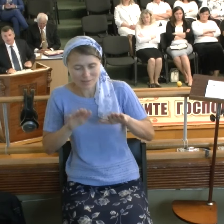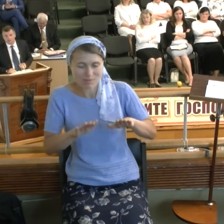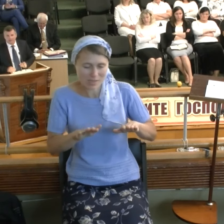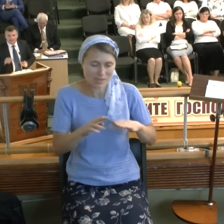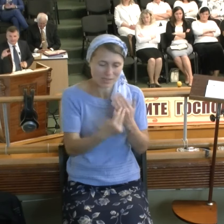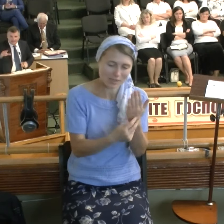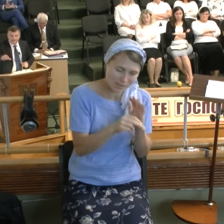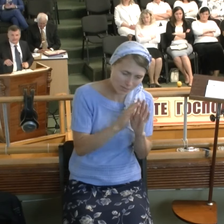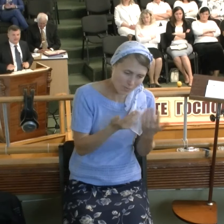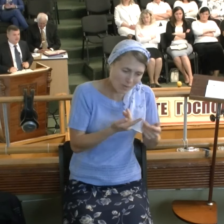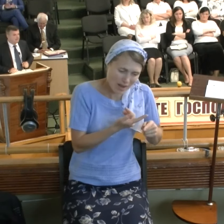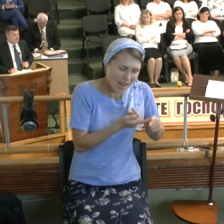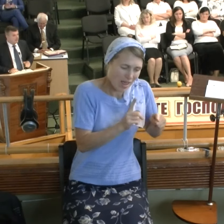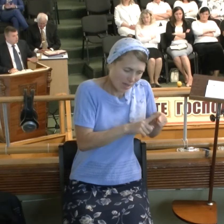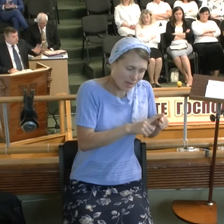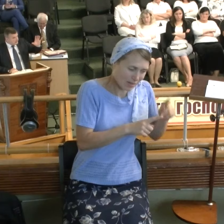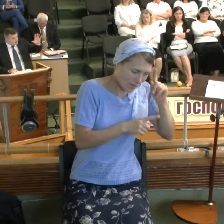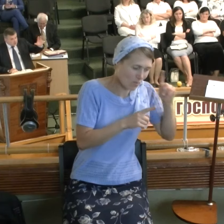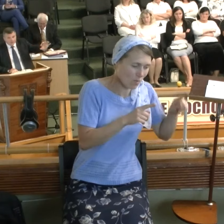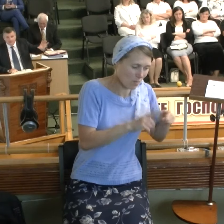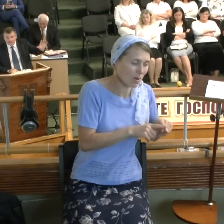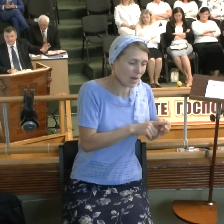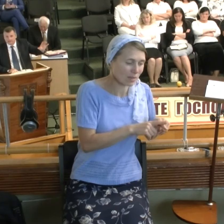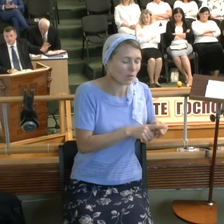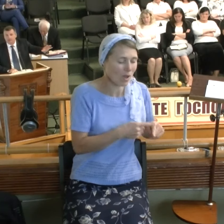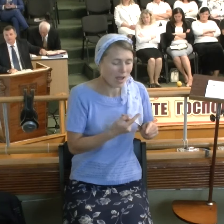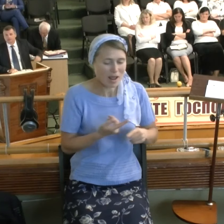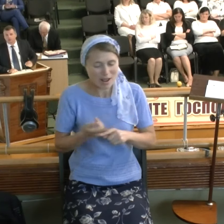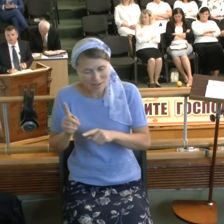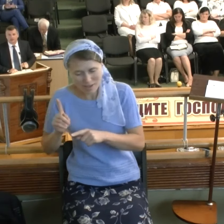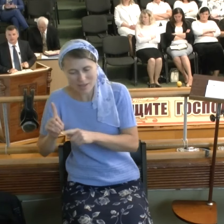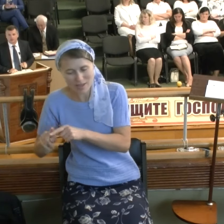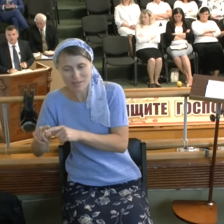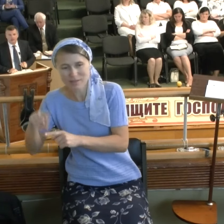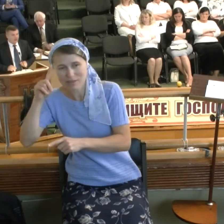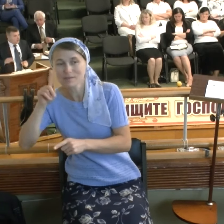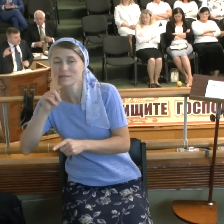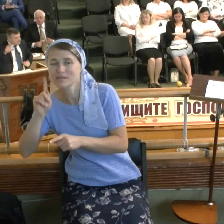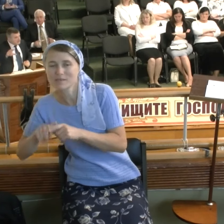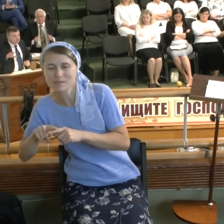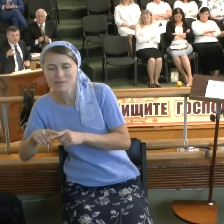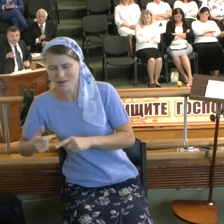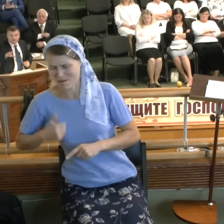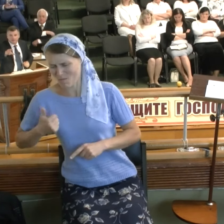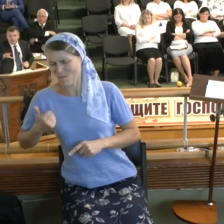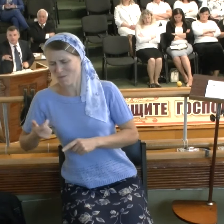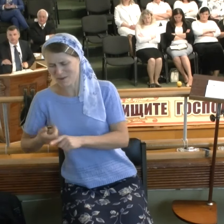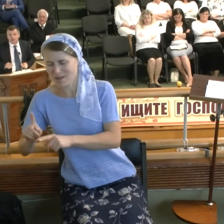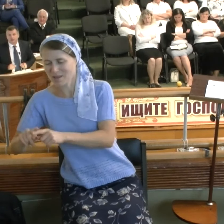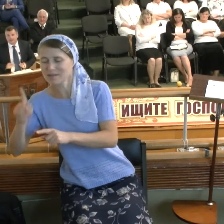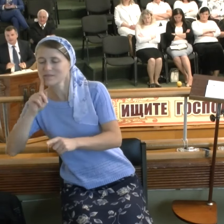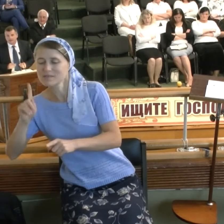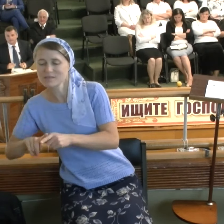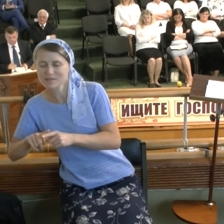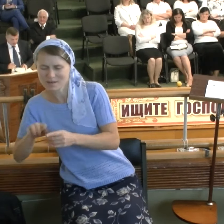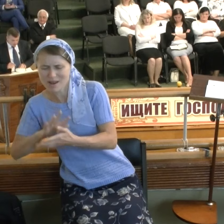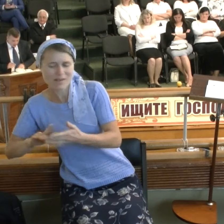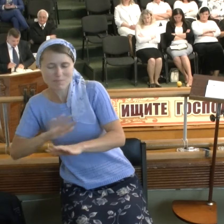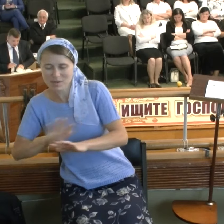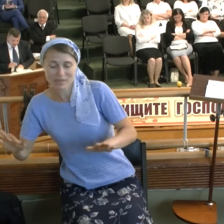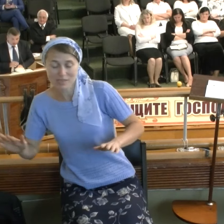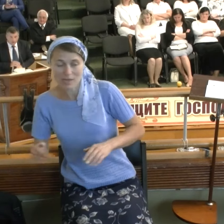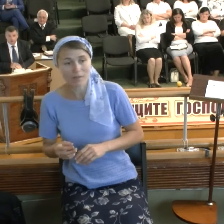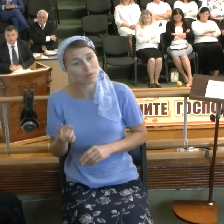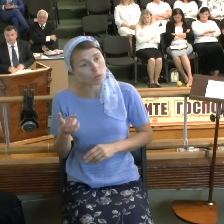этому брату или этой сестре, а вот у этого человека есть проблемы с гордостью, а у этого есть проблемы в непрощении.